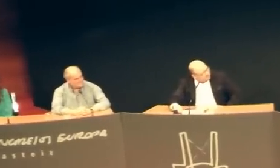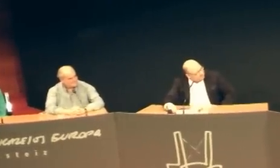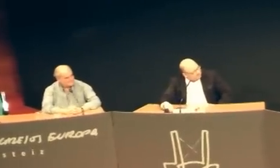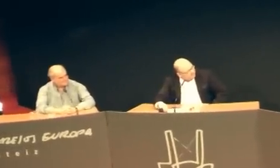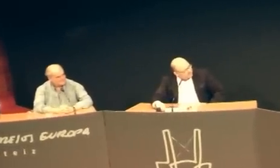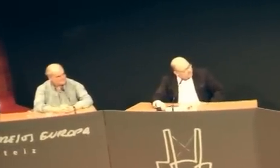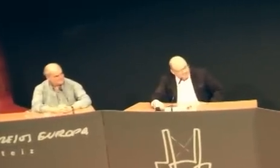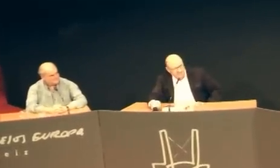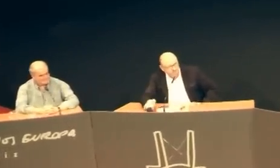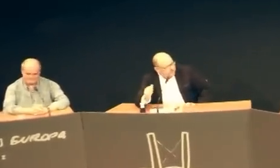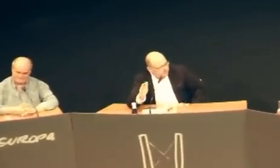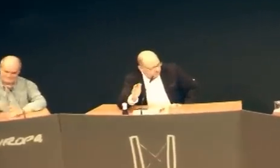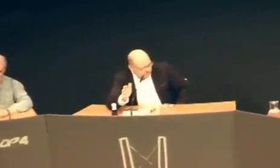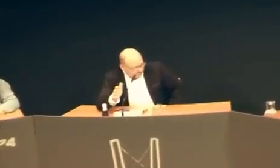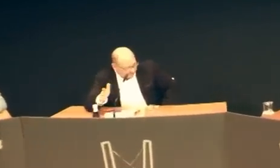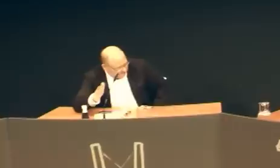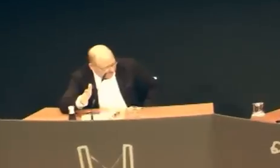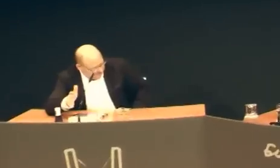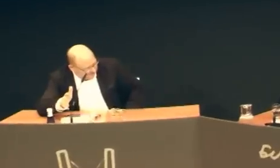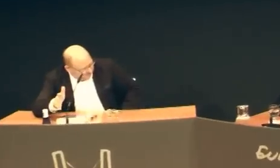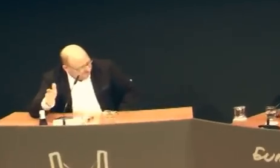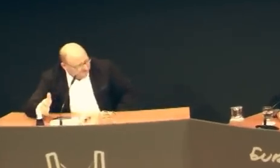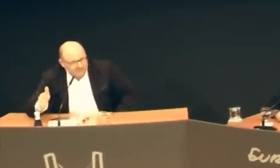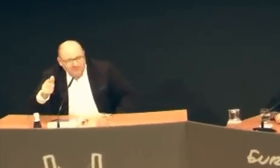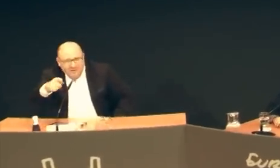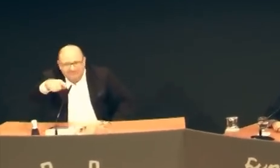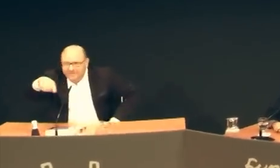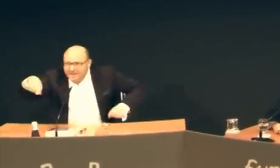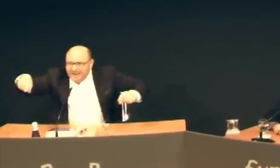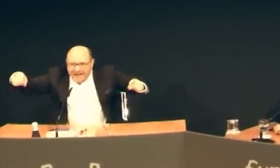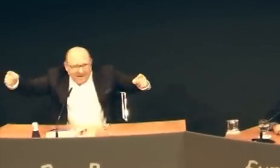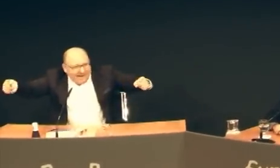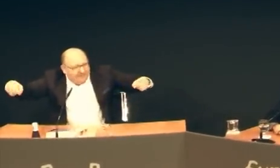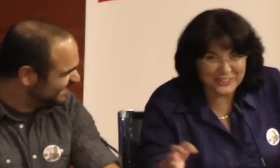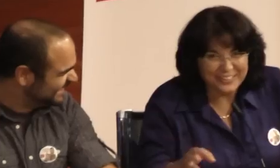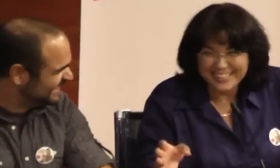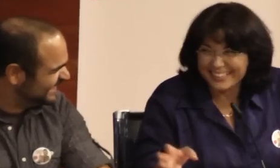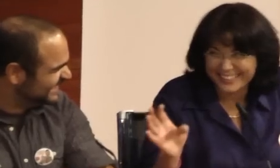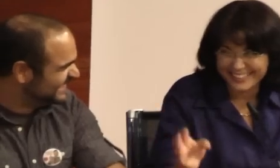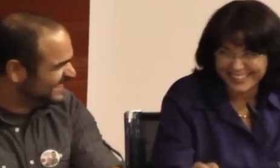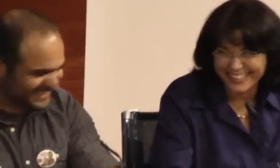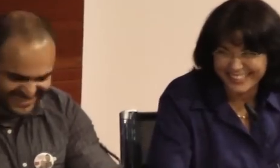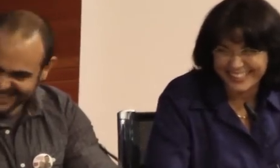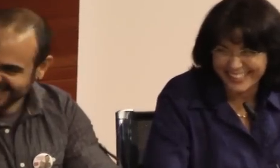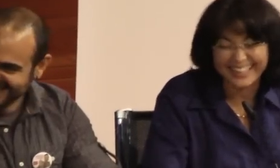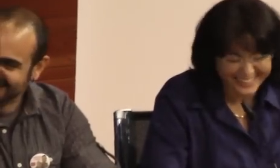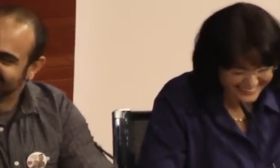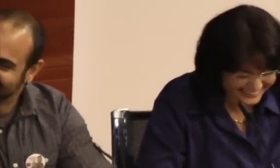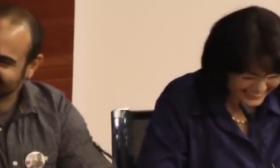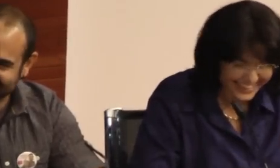somos poquitos. Poquitos y sois 200 o así, ¿no? 200, efectivamente. O sea, así que aquí caben dos Hernán Sancho y